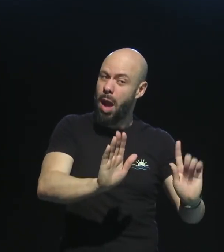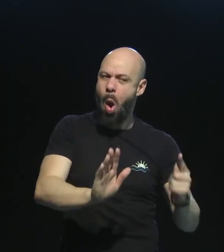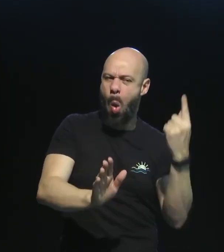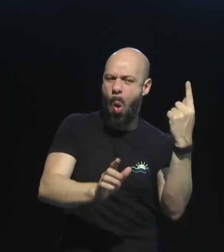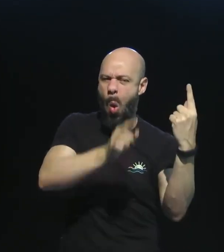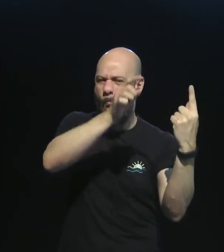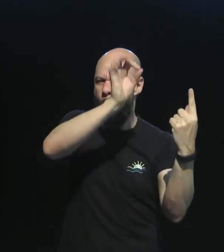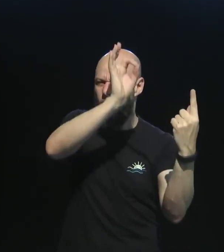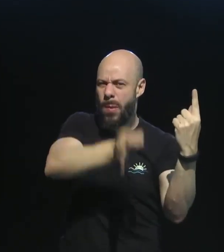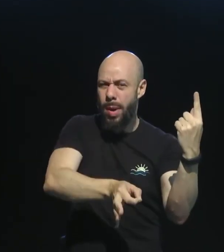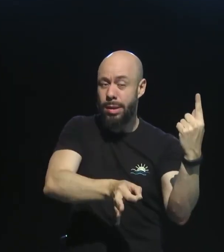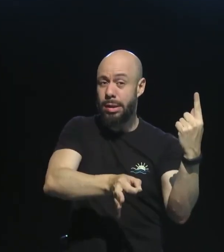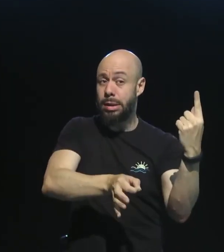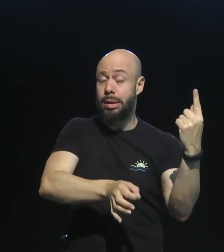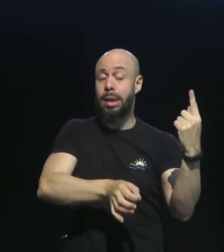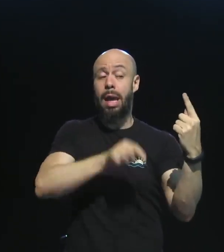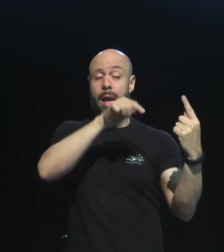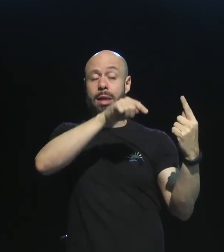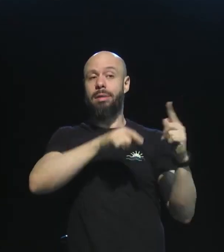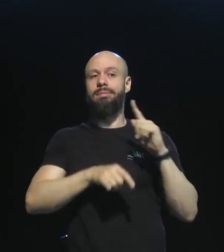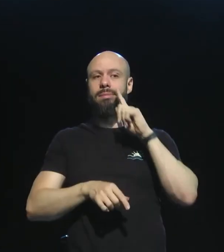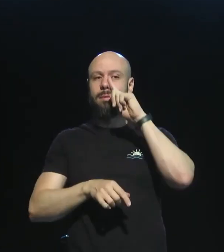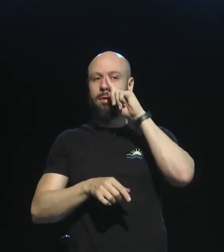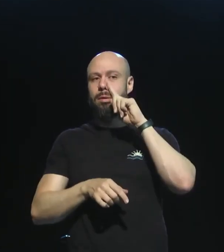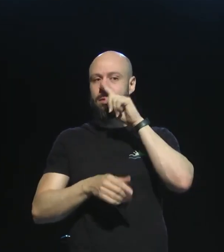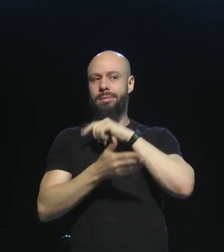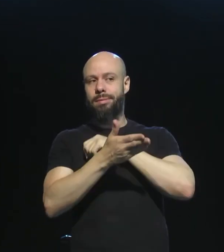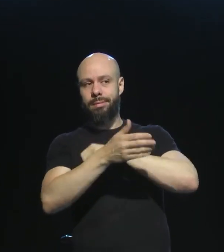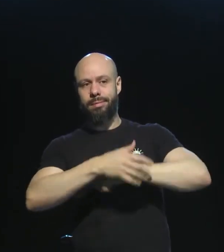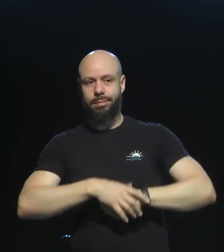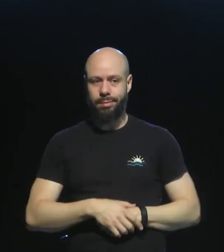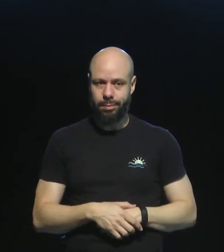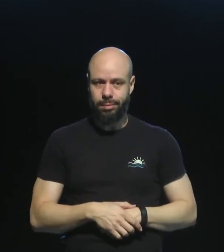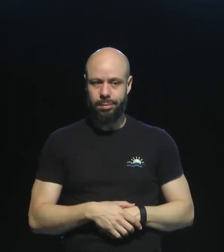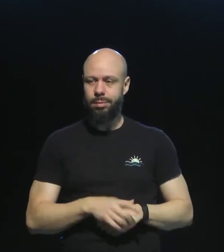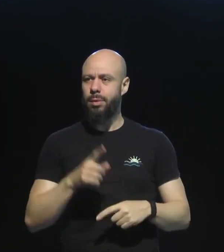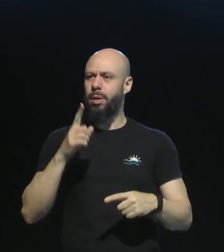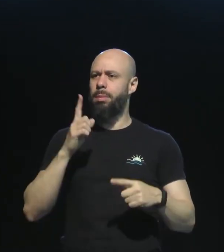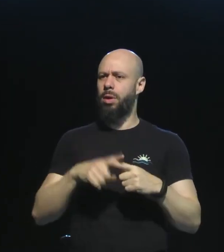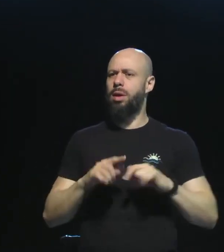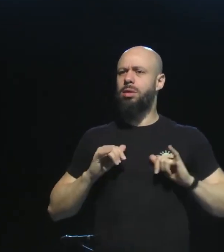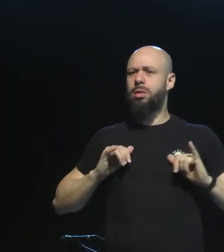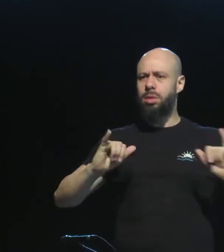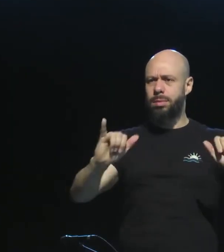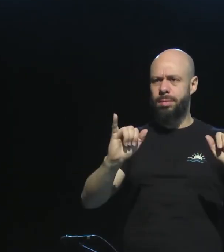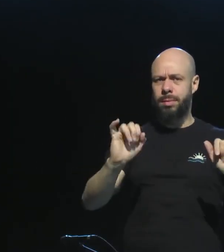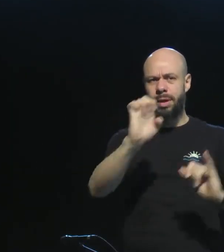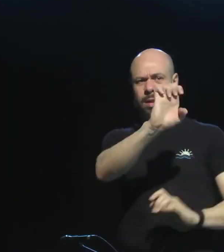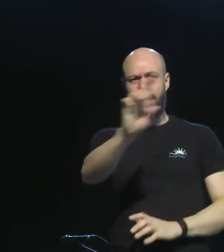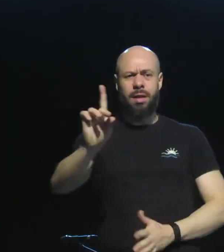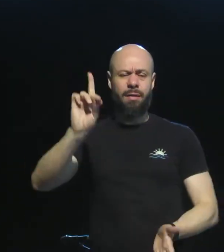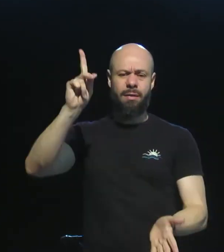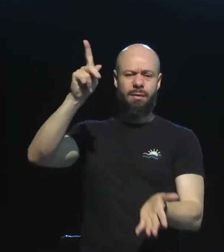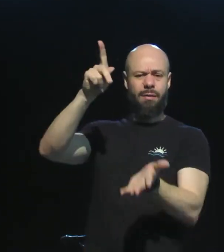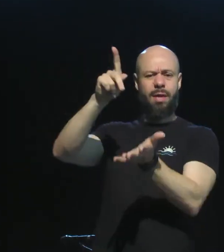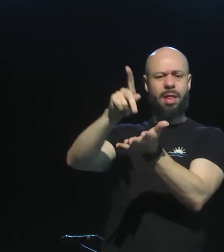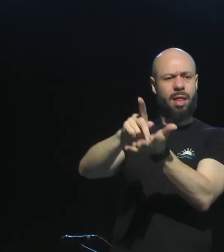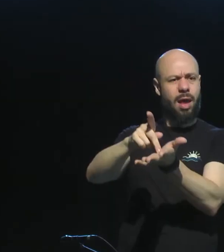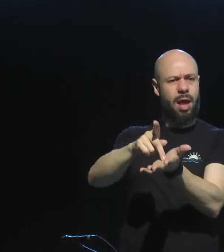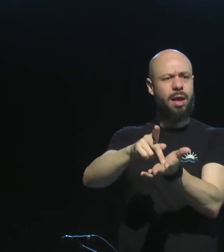Isso é extremamente perigoso. Porque, gente, se a verdade não for